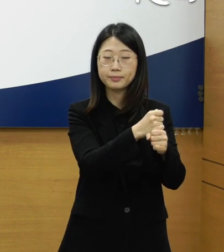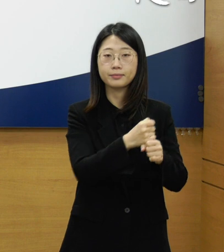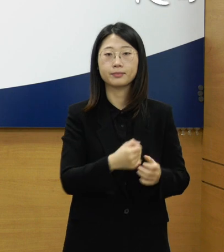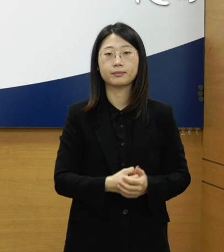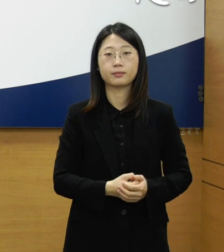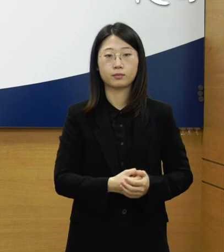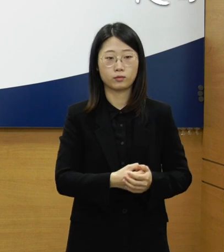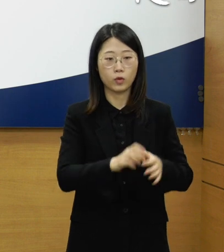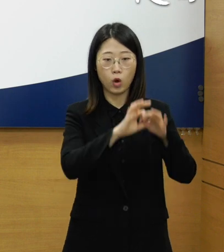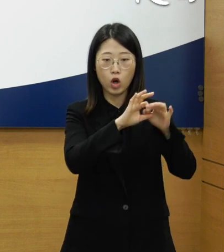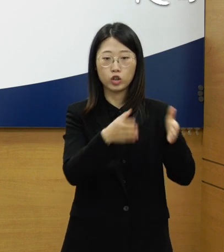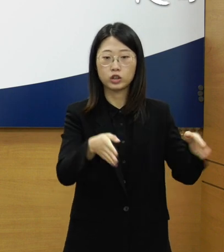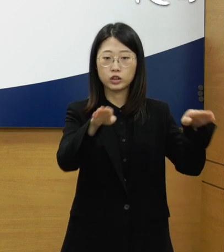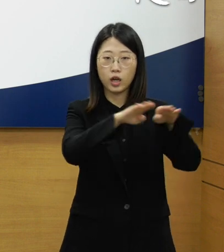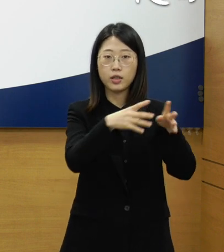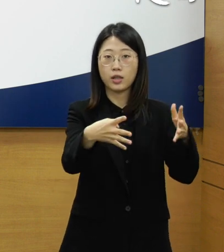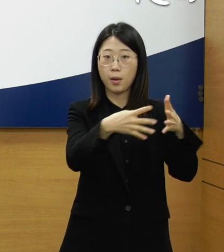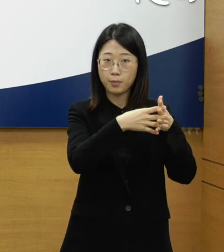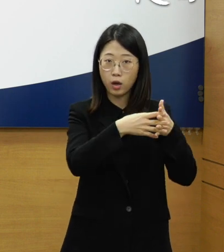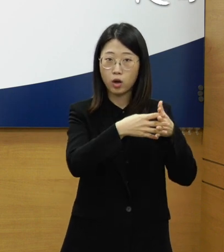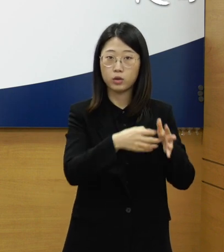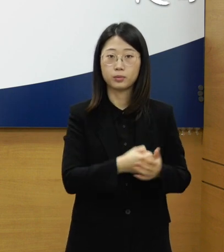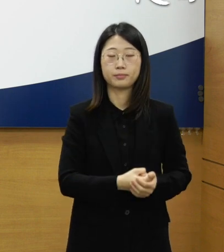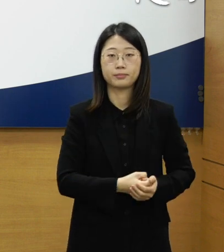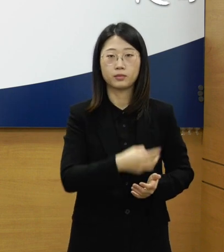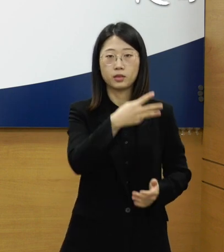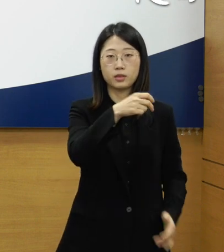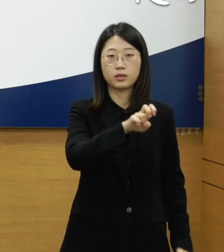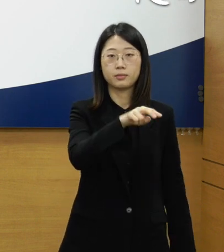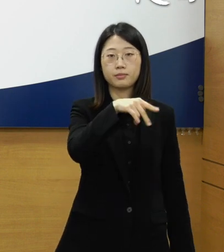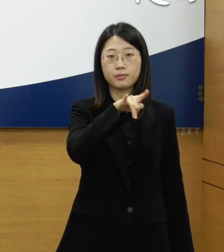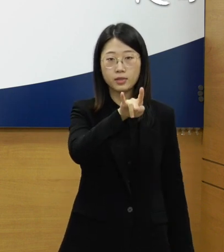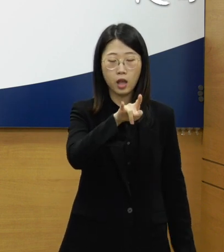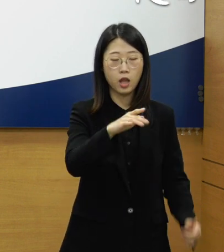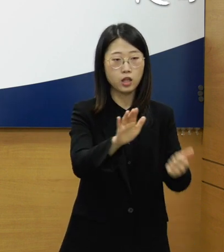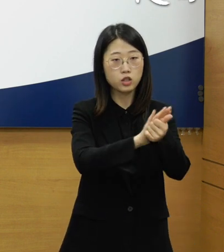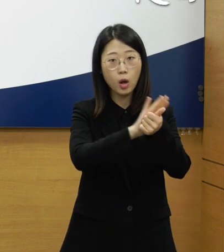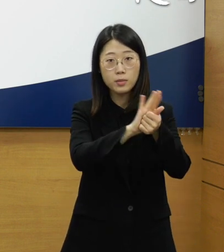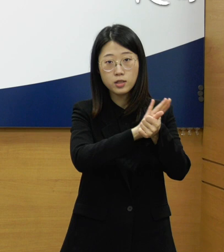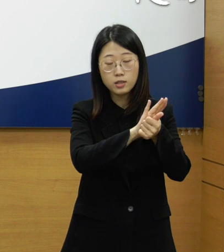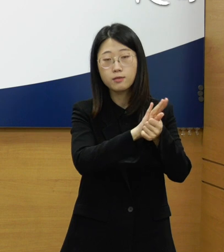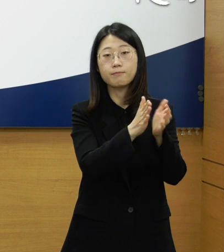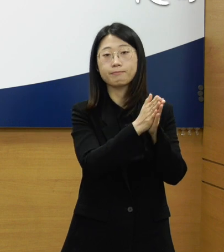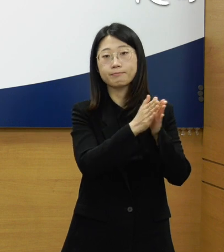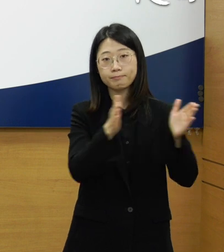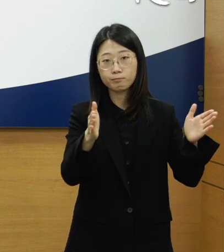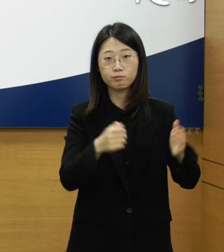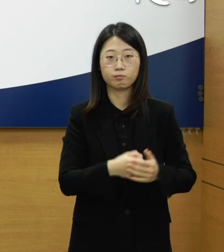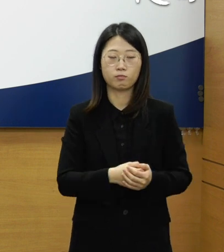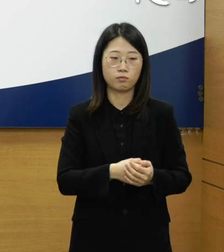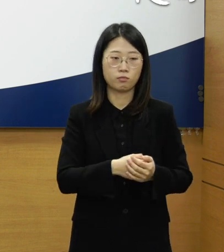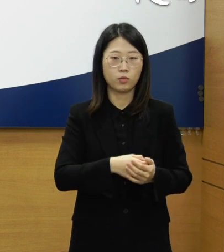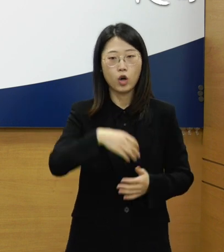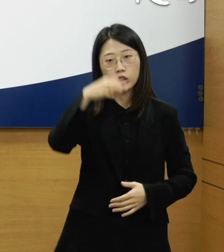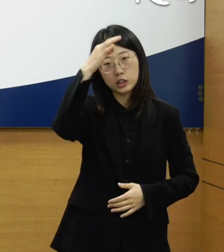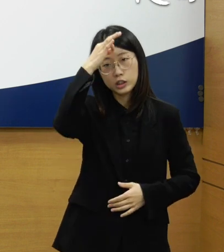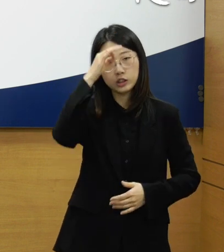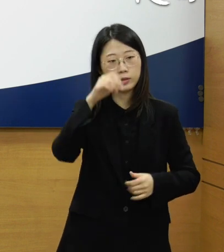유관기관 협업을 통한 틈새 케어 서비스 도입 등 장애인 기능 특화